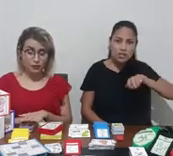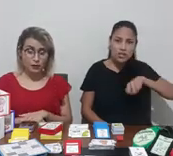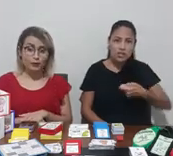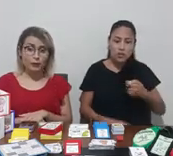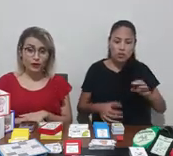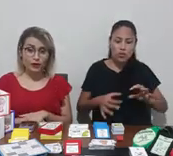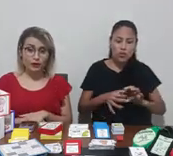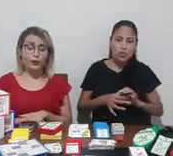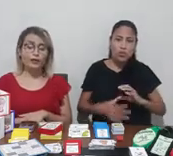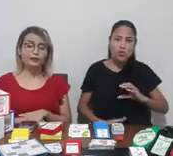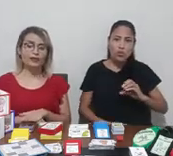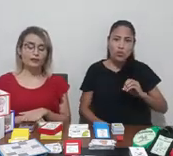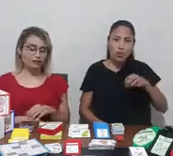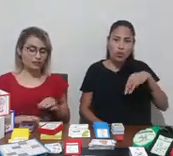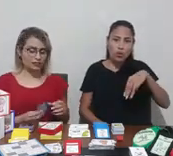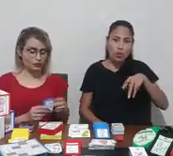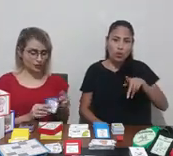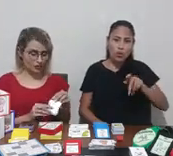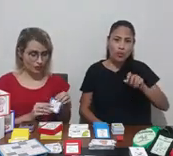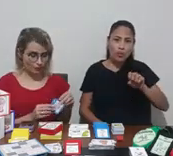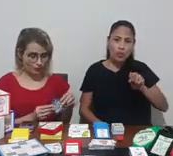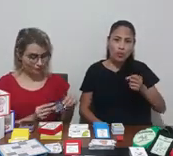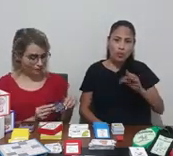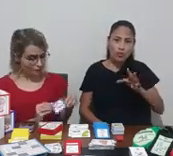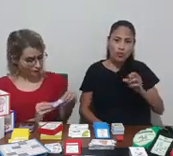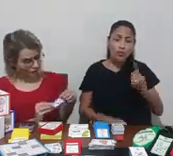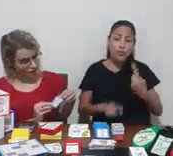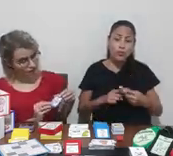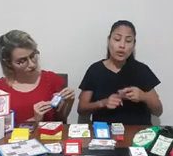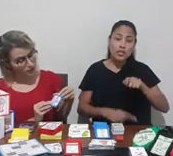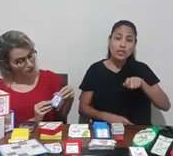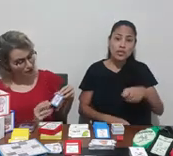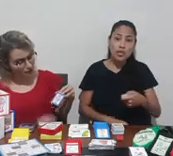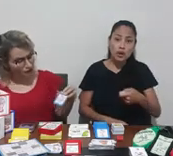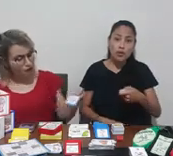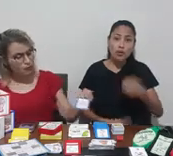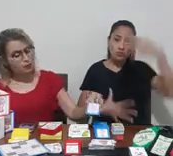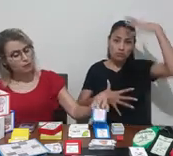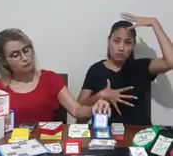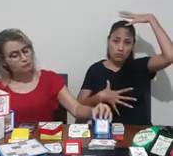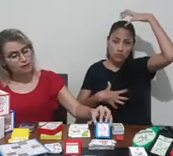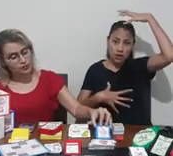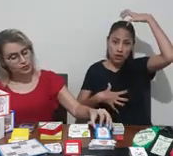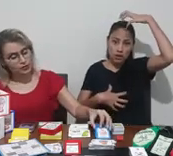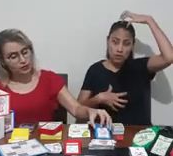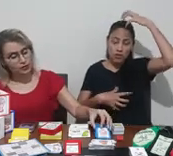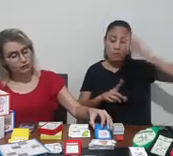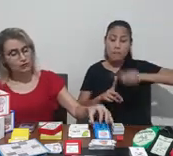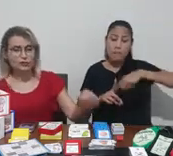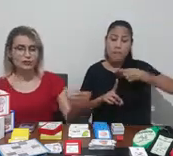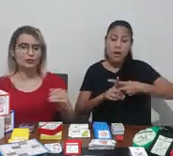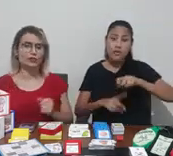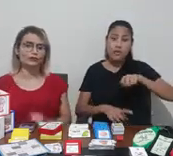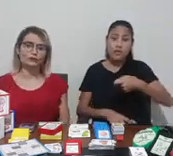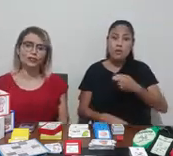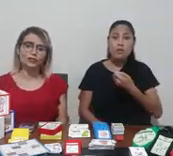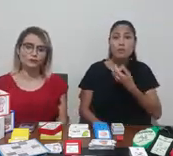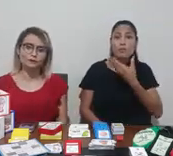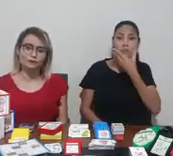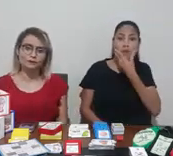sinais. Por quê? Porque ele vai ter que fazer o sinal de macaco mais o sinal de masculino